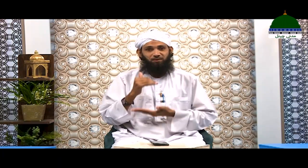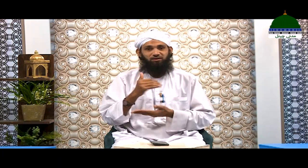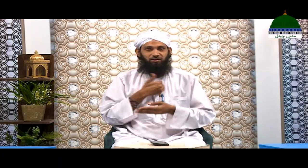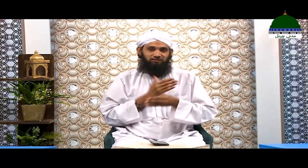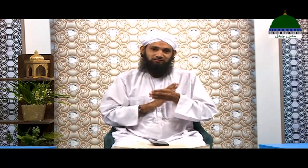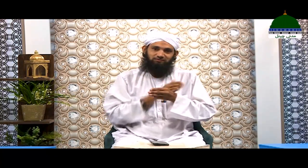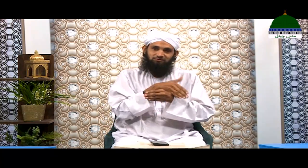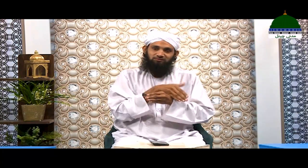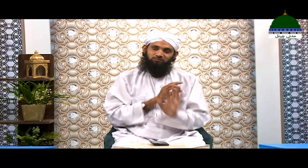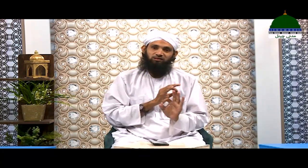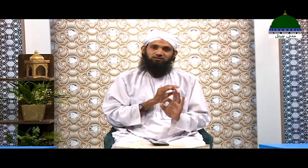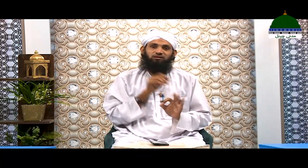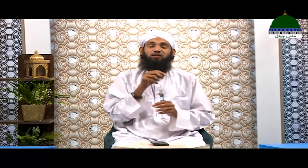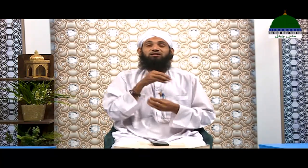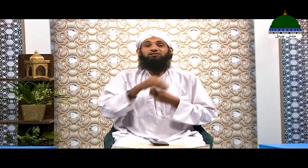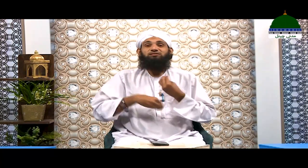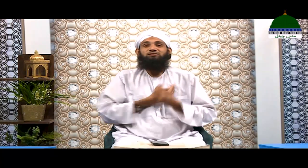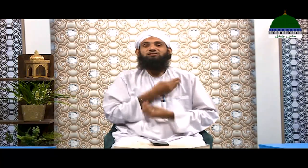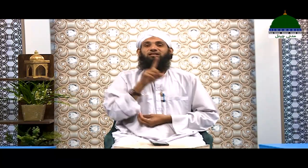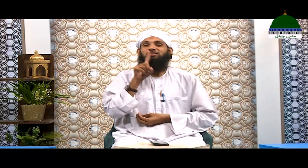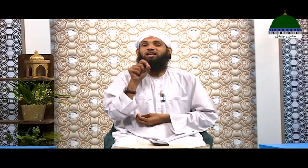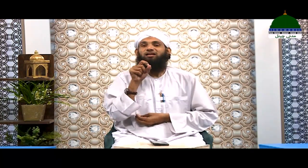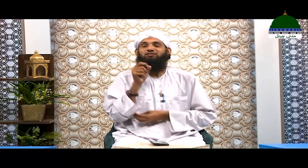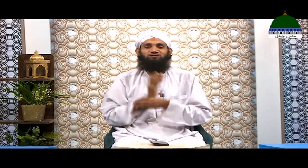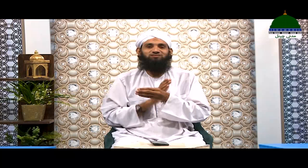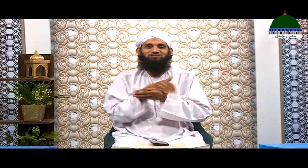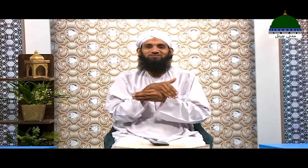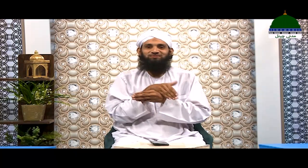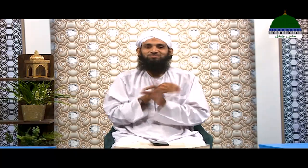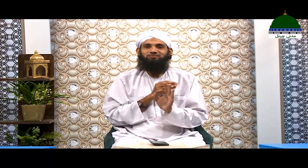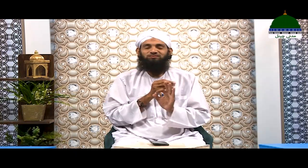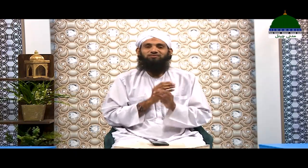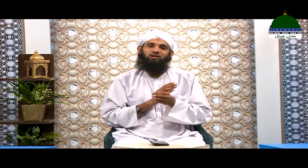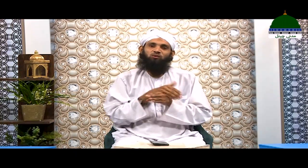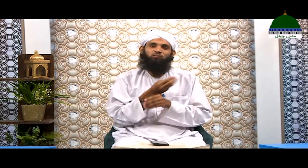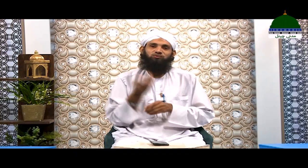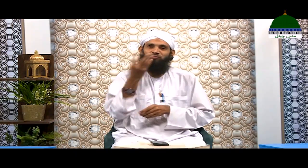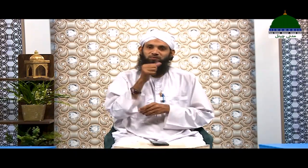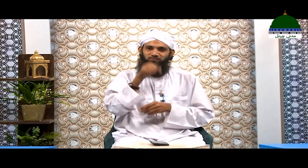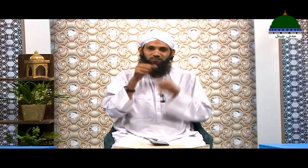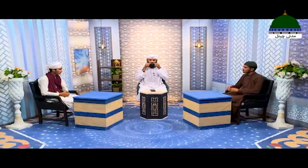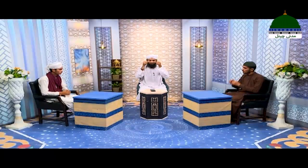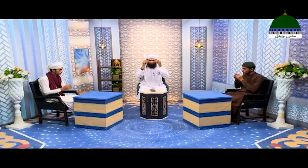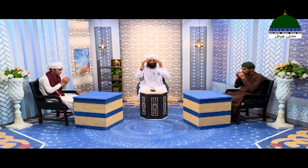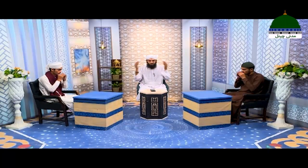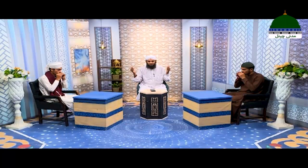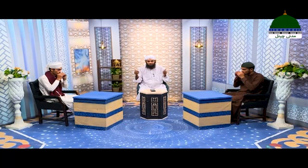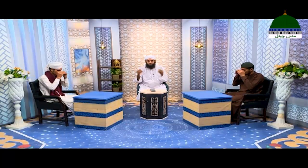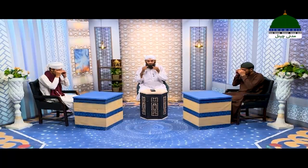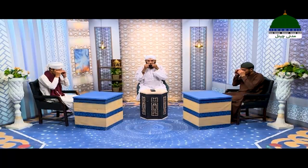10 ذوالحج کو یوم النحر یعنی ذبح کا دن کہا جاتا ہے۔ صلو علی الحبیب صلی اللہ علی محمد